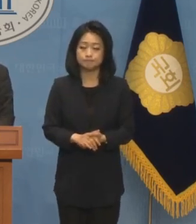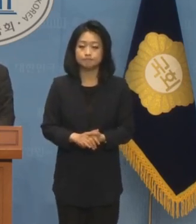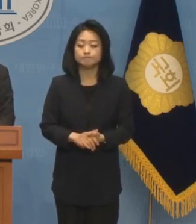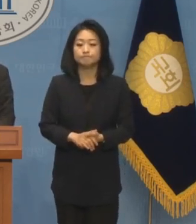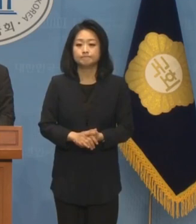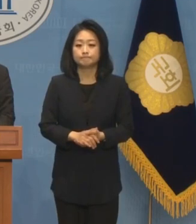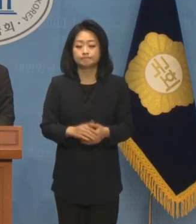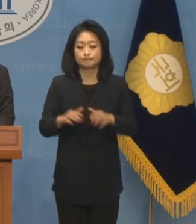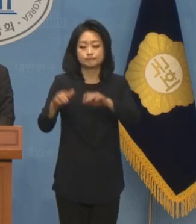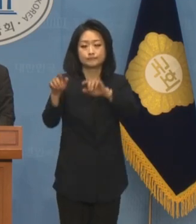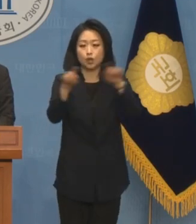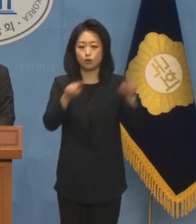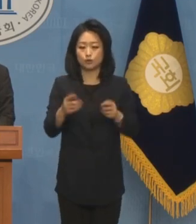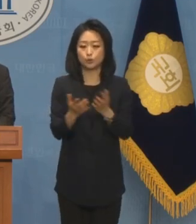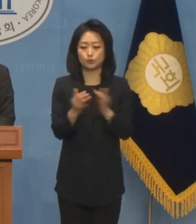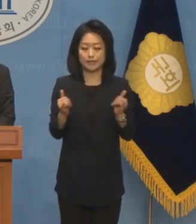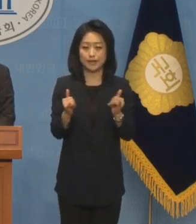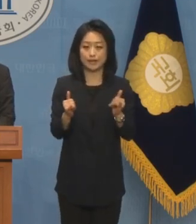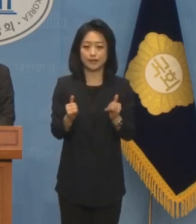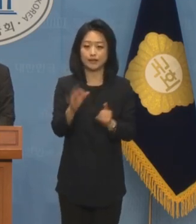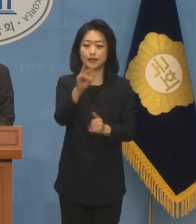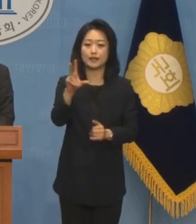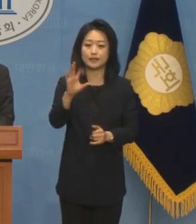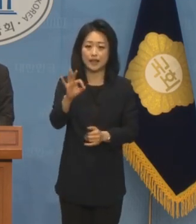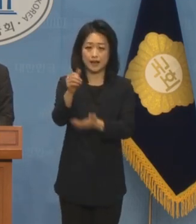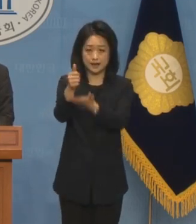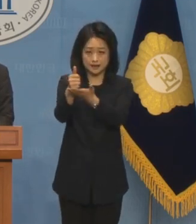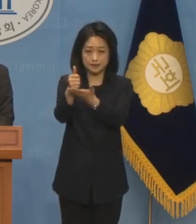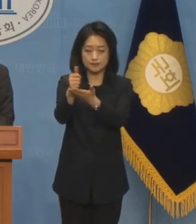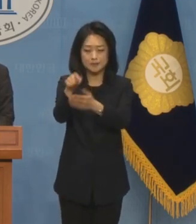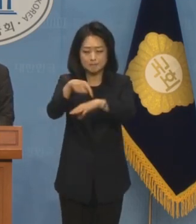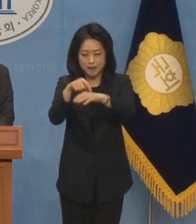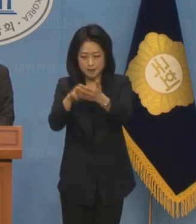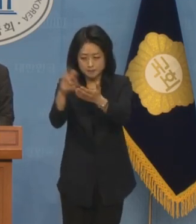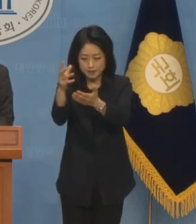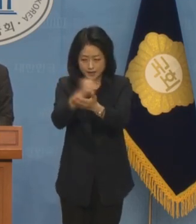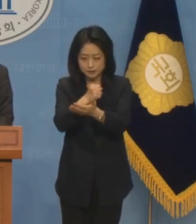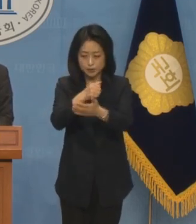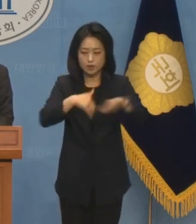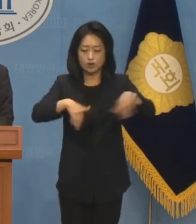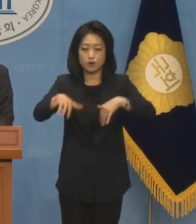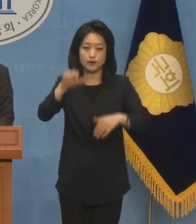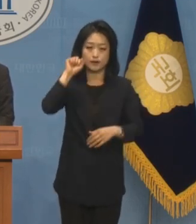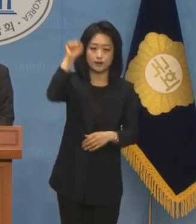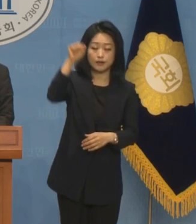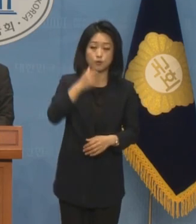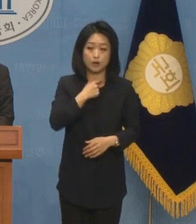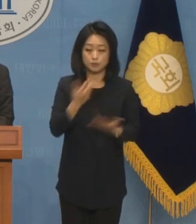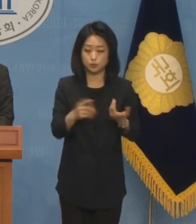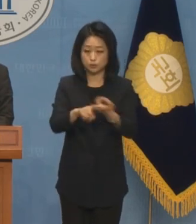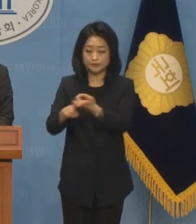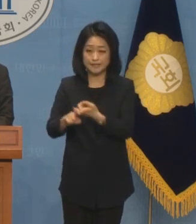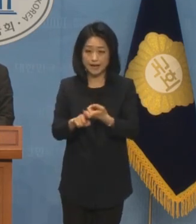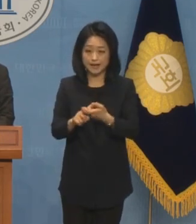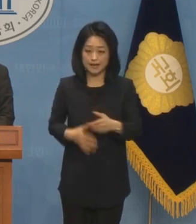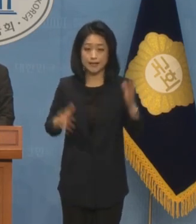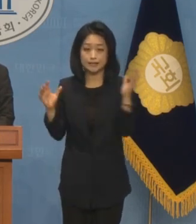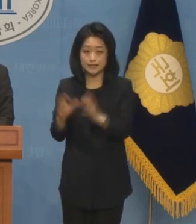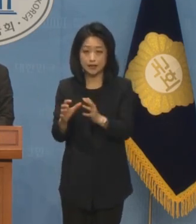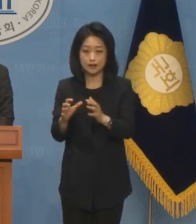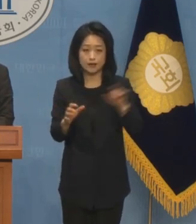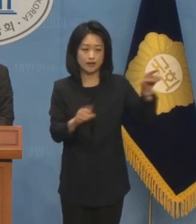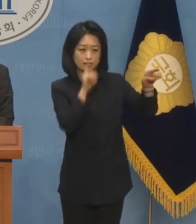노동자들이 양동의 마음으로 거리에 나섭니다 노동자의 단결로이 더러운 태에